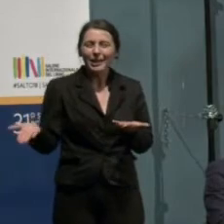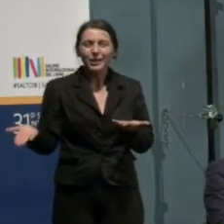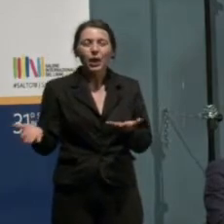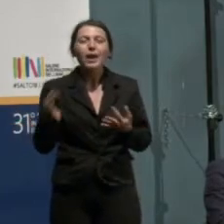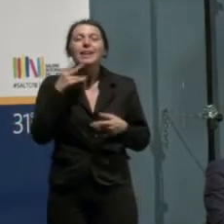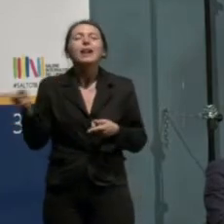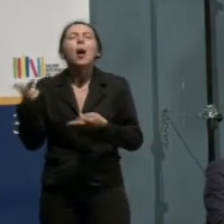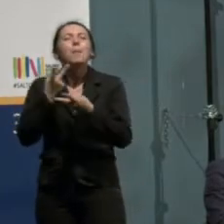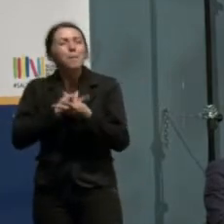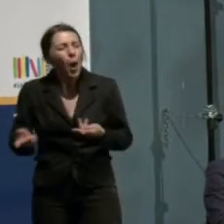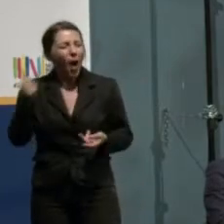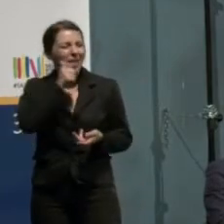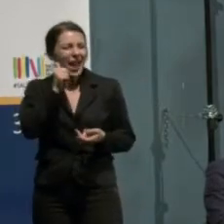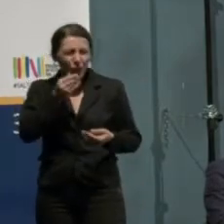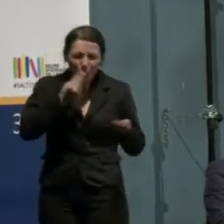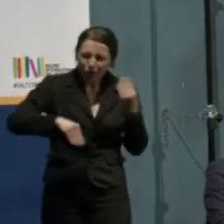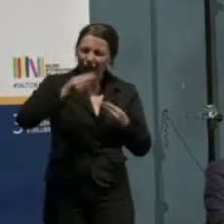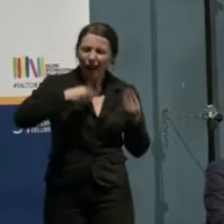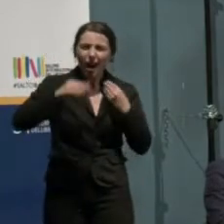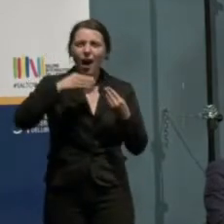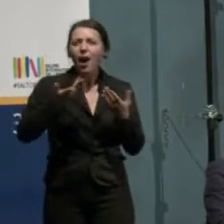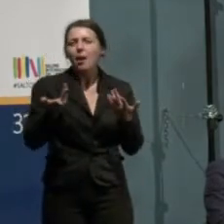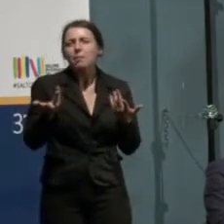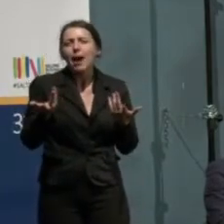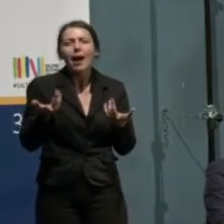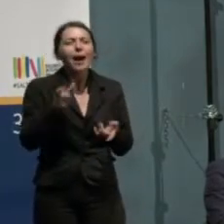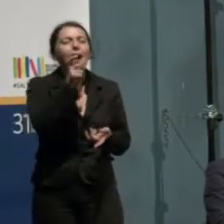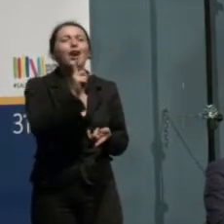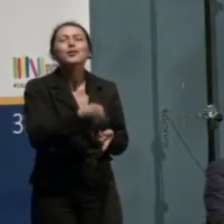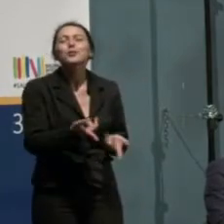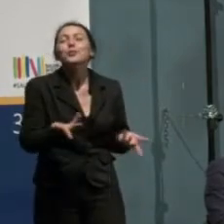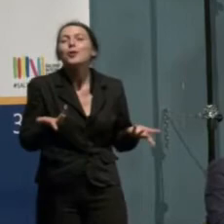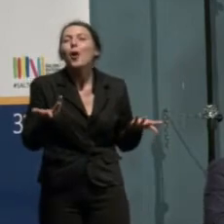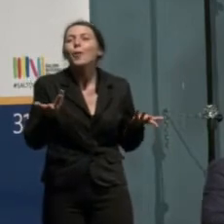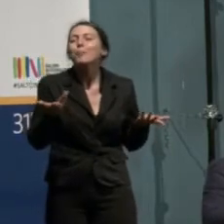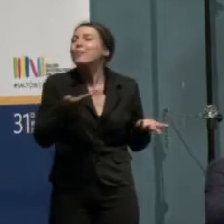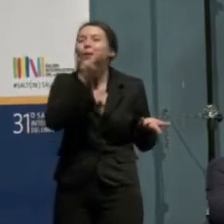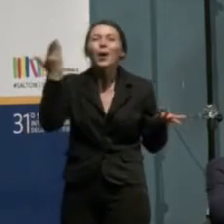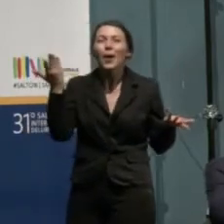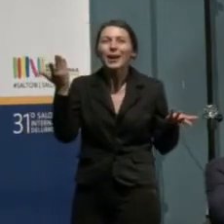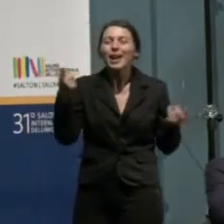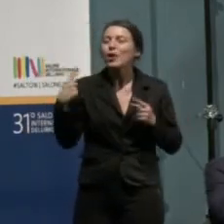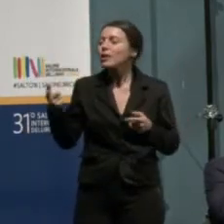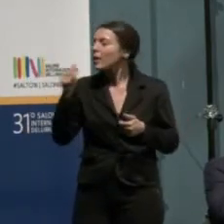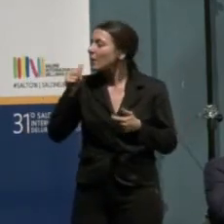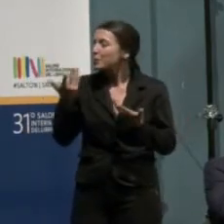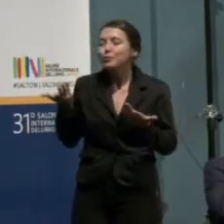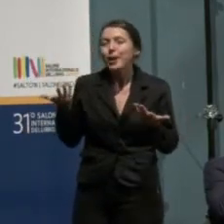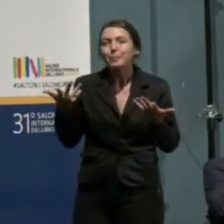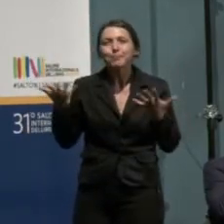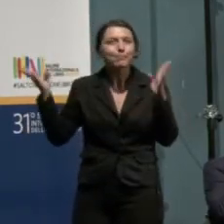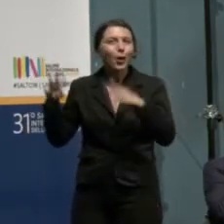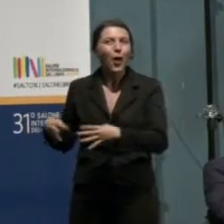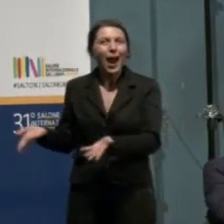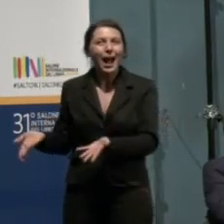infrante davanti a a giulio a quello che era e mi fa piacere parlarne qui in mezzo